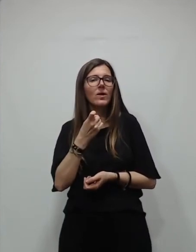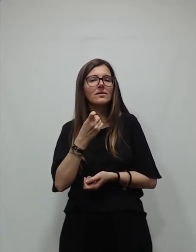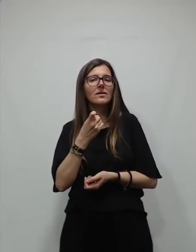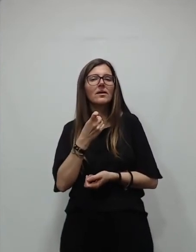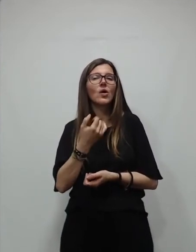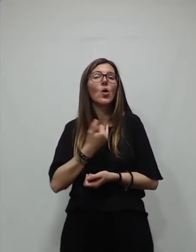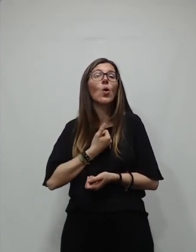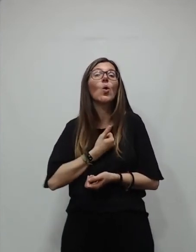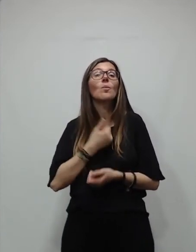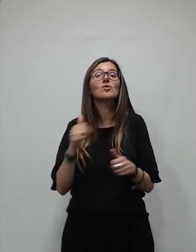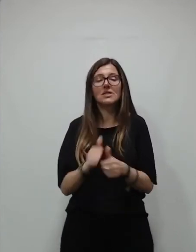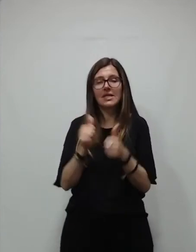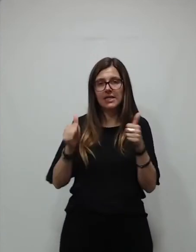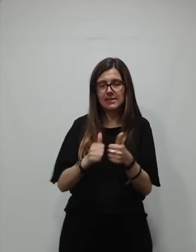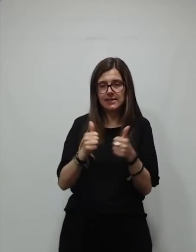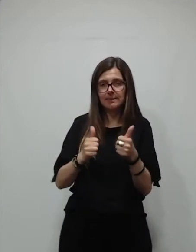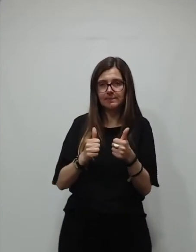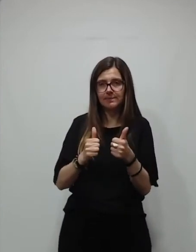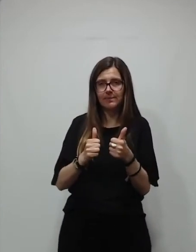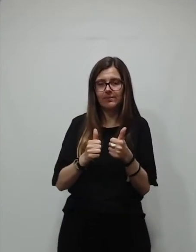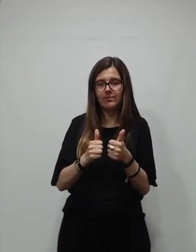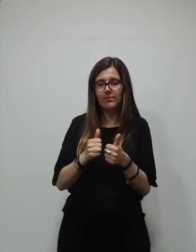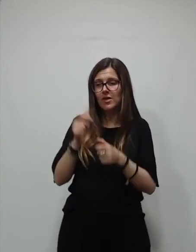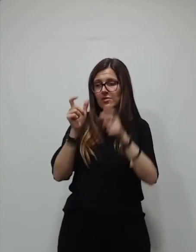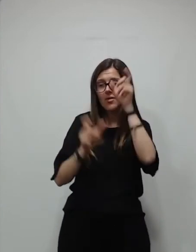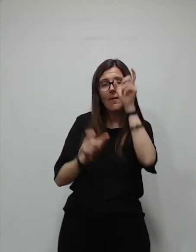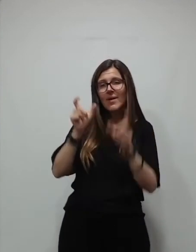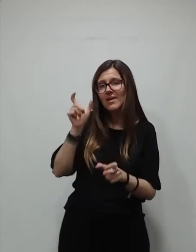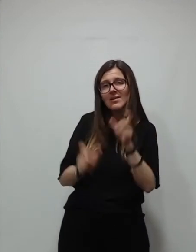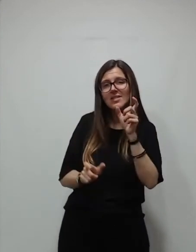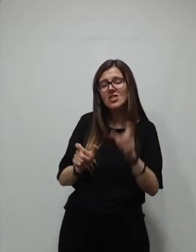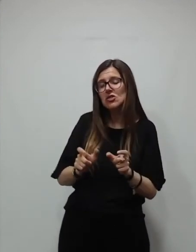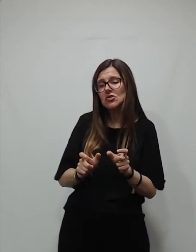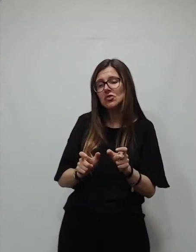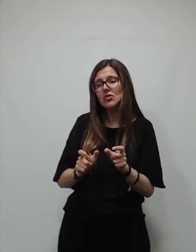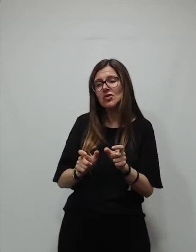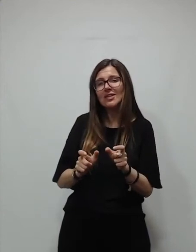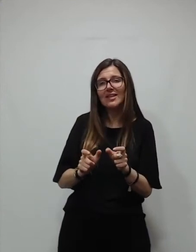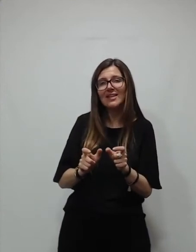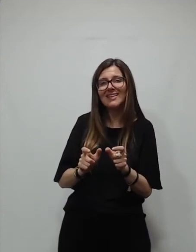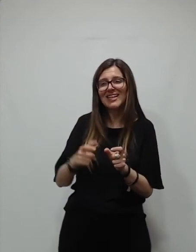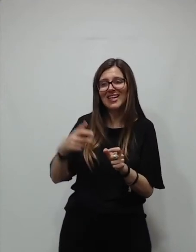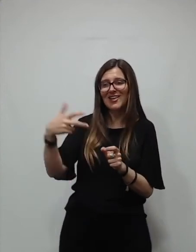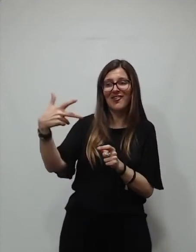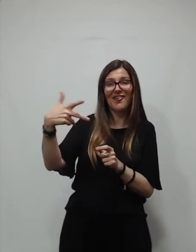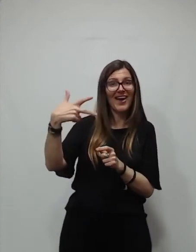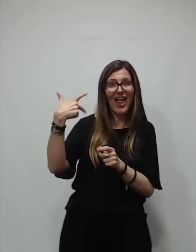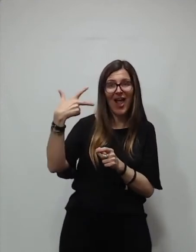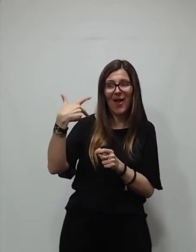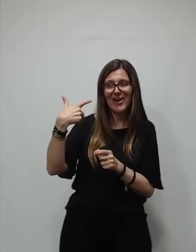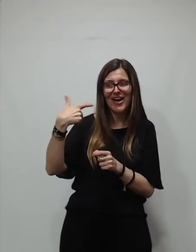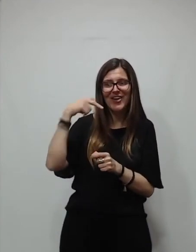somos personas que no diferimos de otras, y en ese testimonio realmente salimos